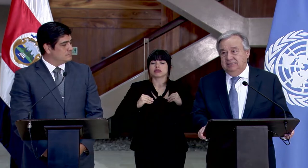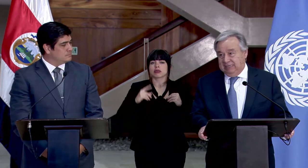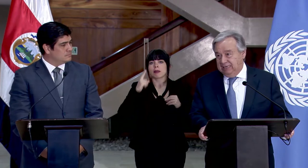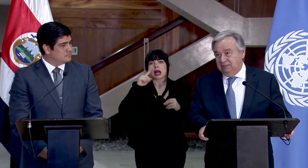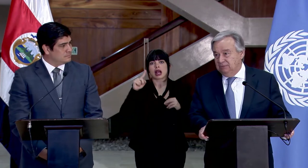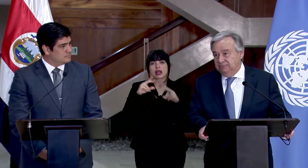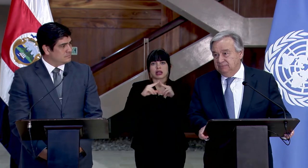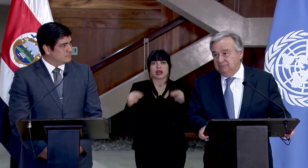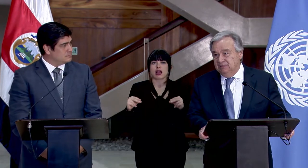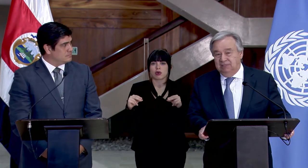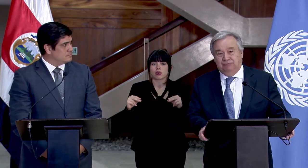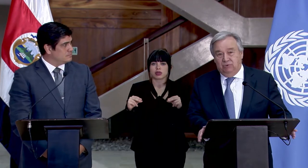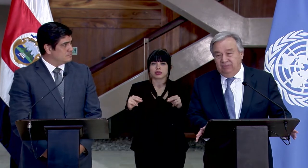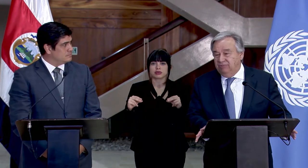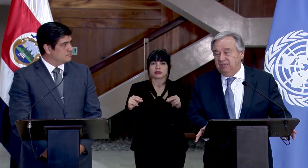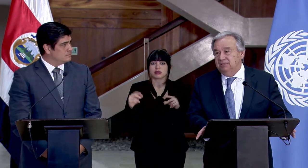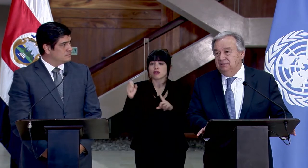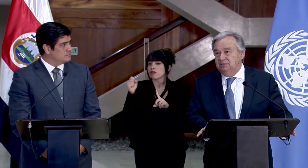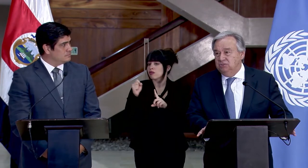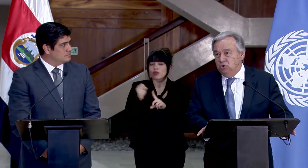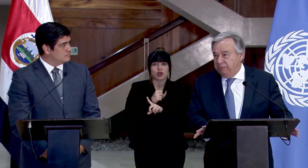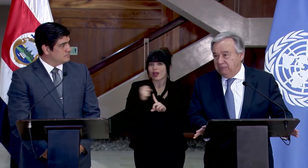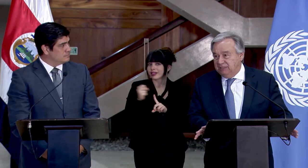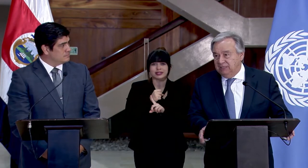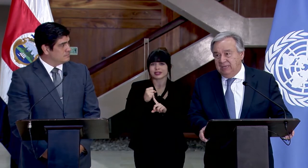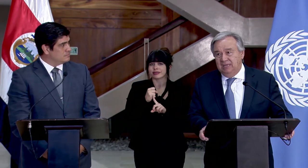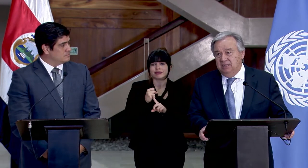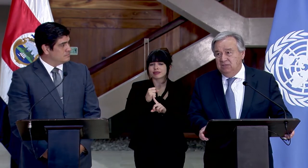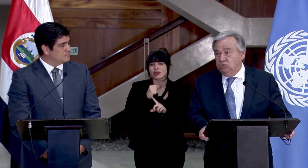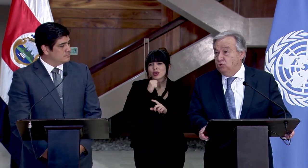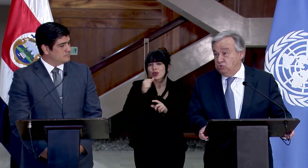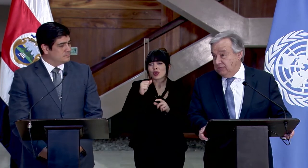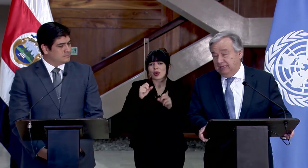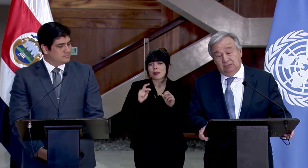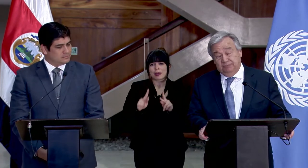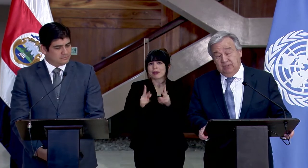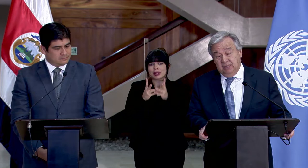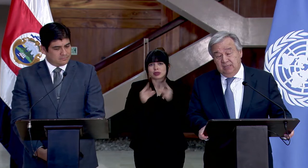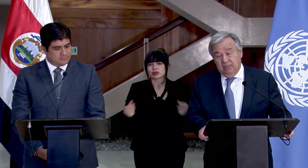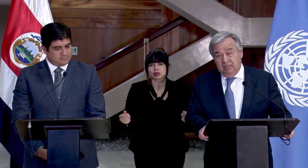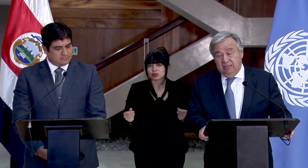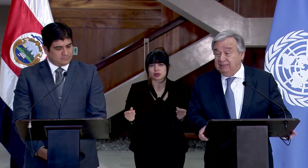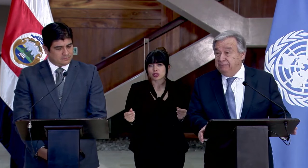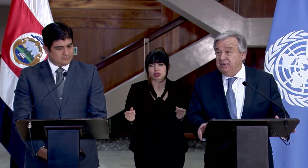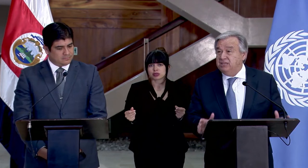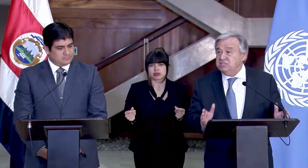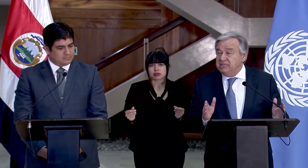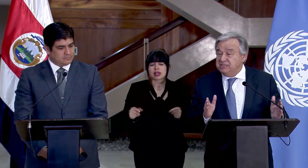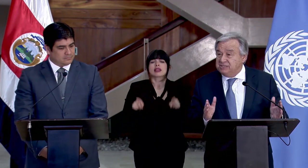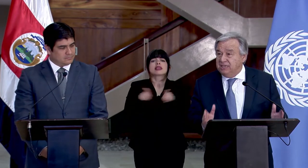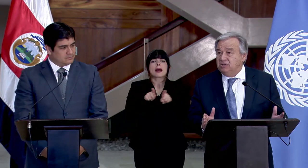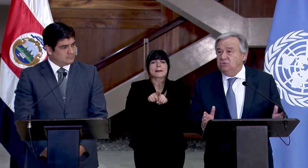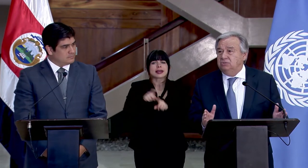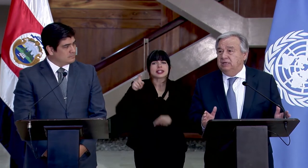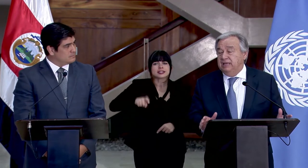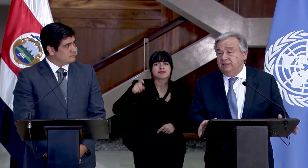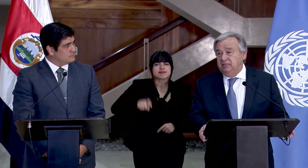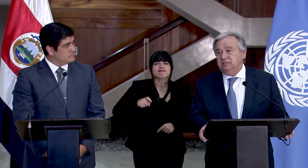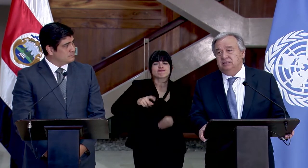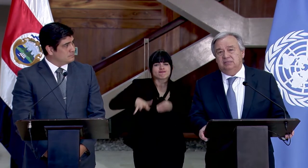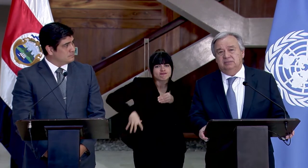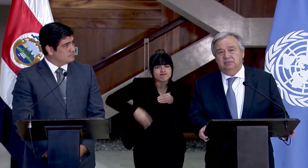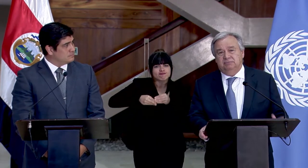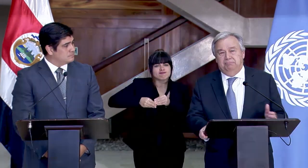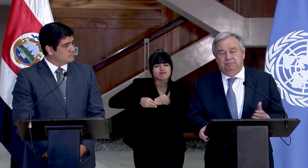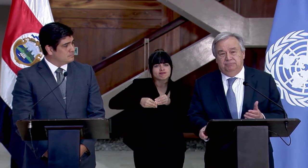para Nicaragua. La violencia no permitirá solucionarlo. Y también es necesario